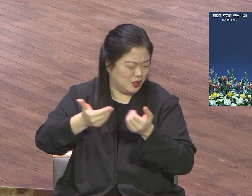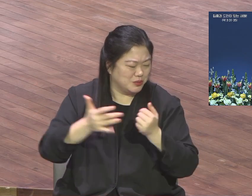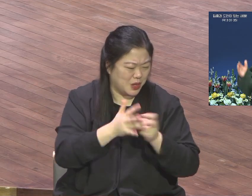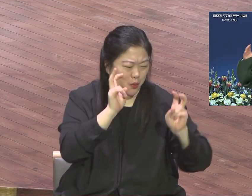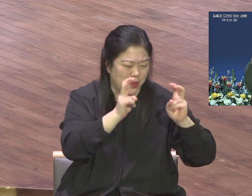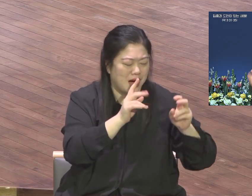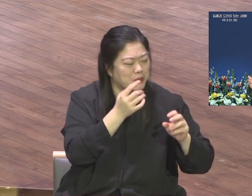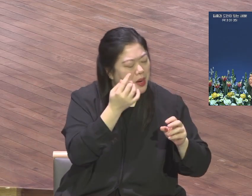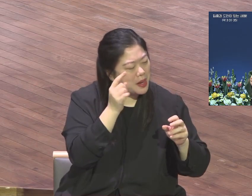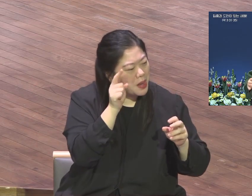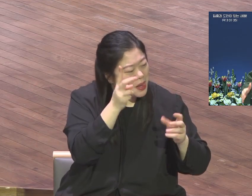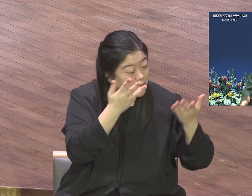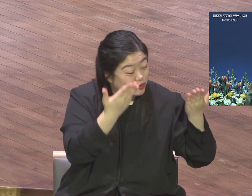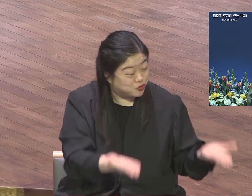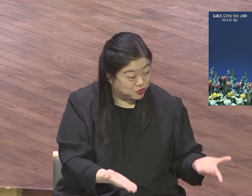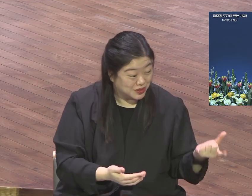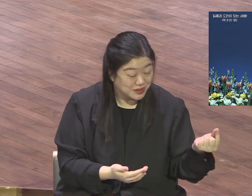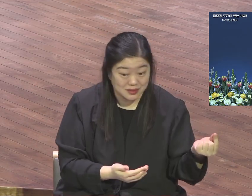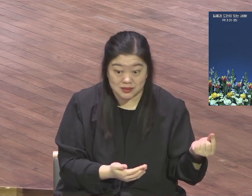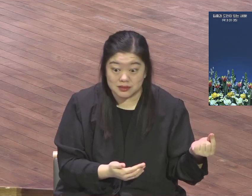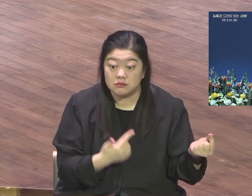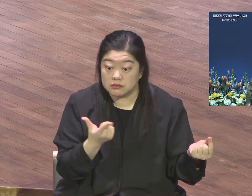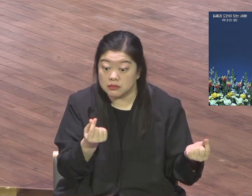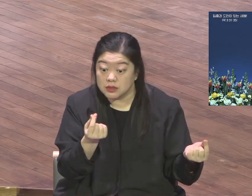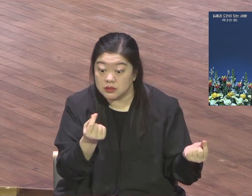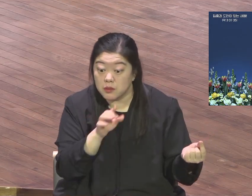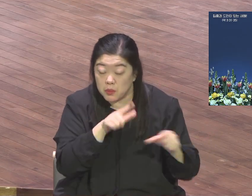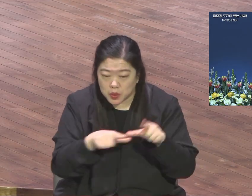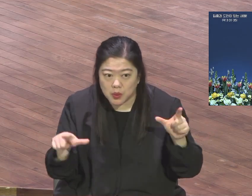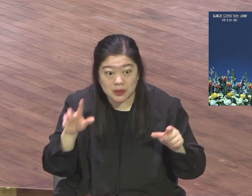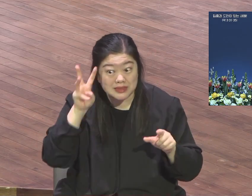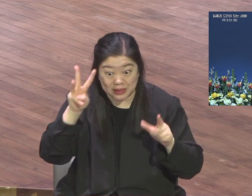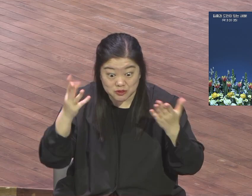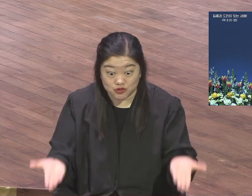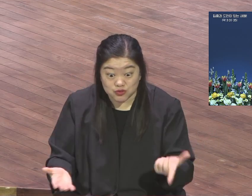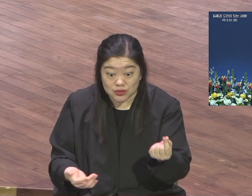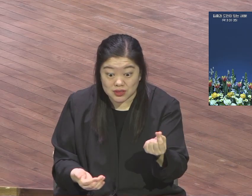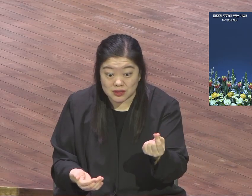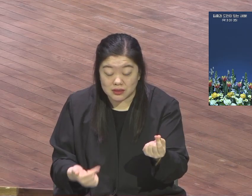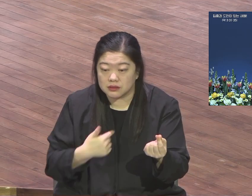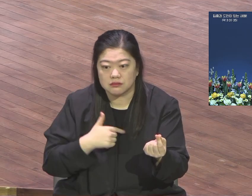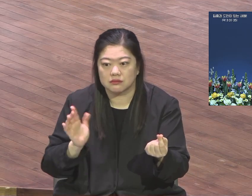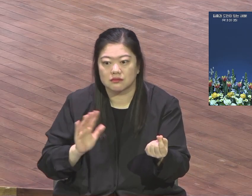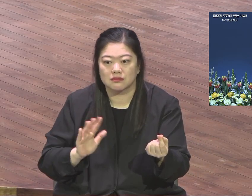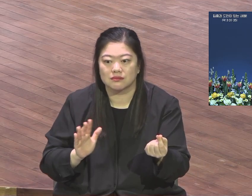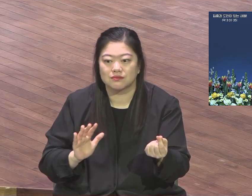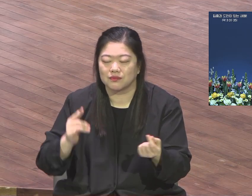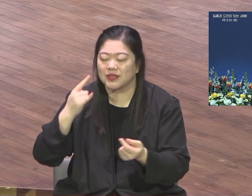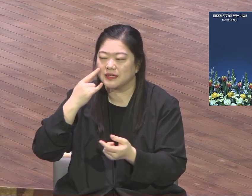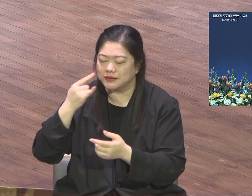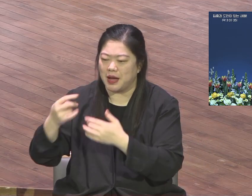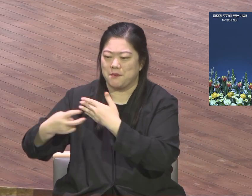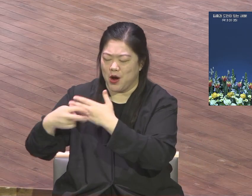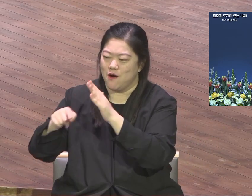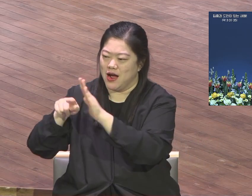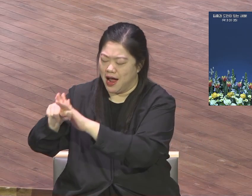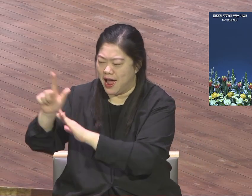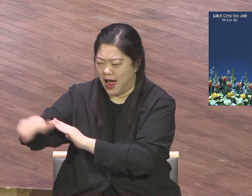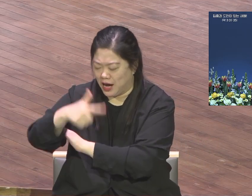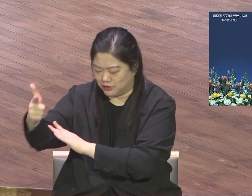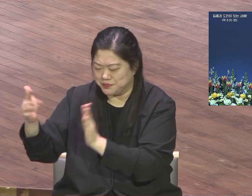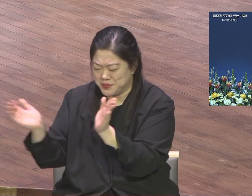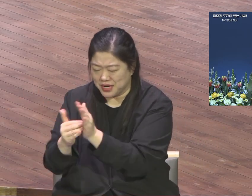출근하고 제일 늦게 퇴근하고 그 하나님 앞에서 최선을 다하는, 그래야 하나님 보시고